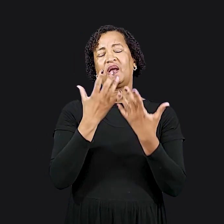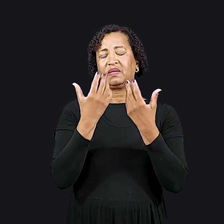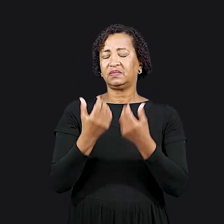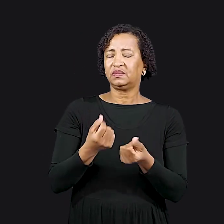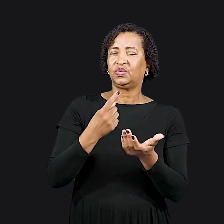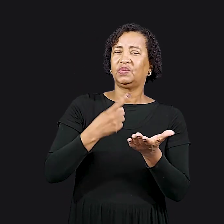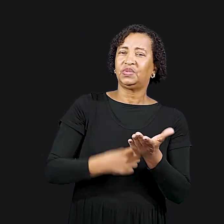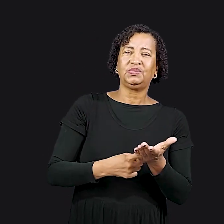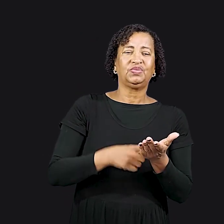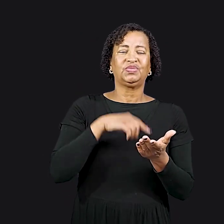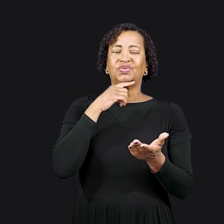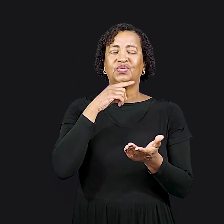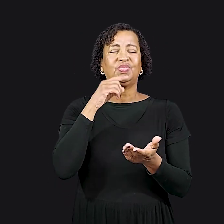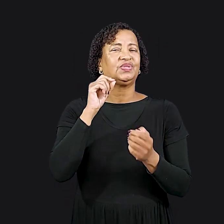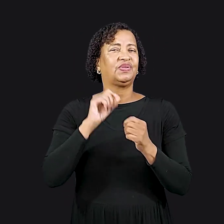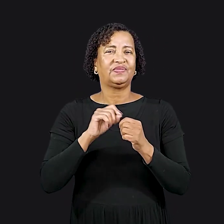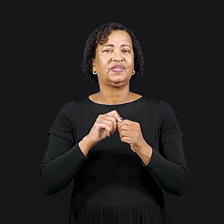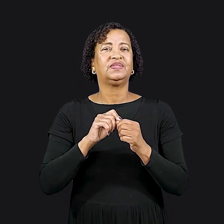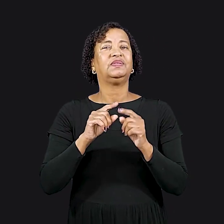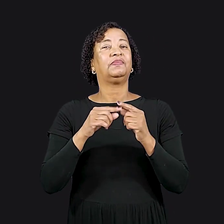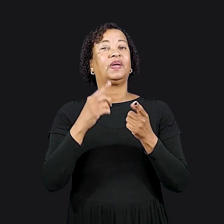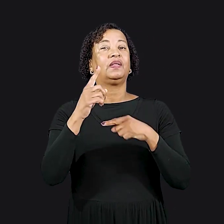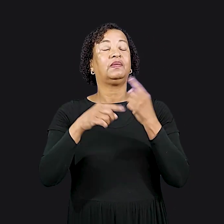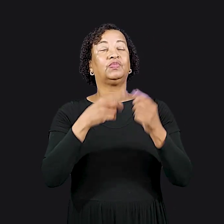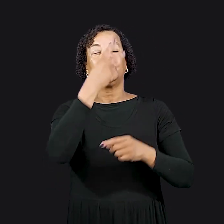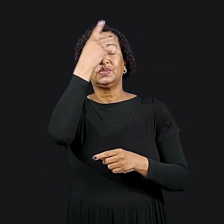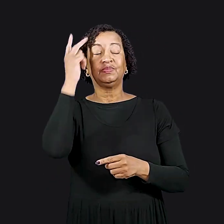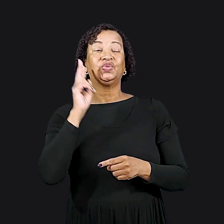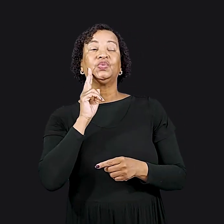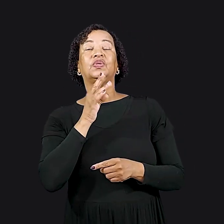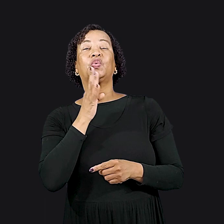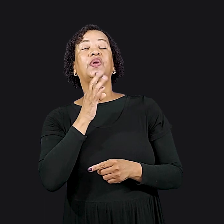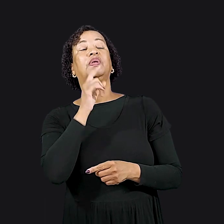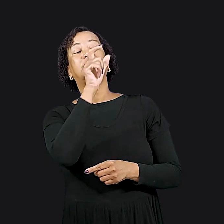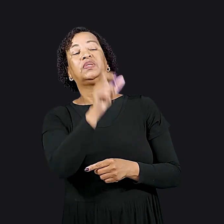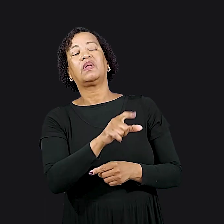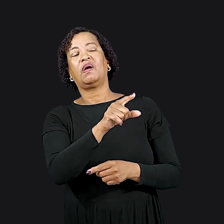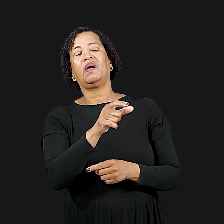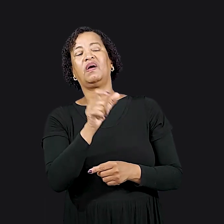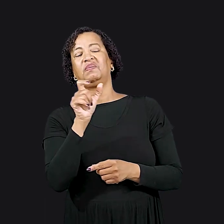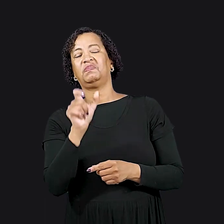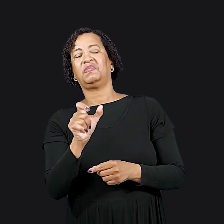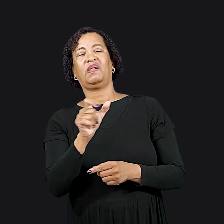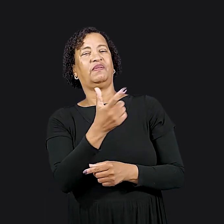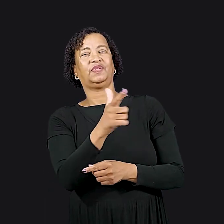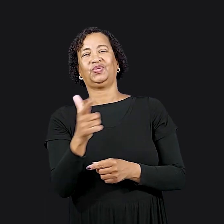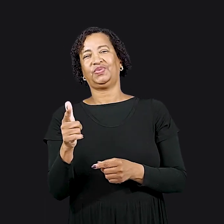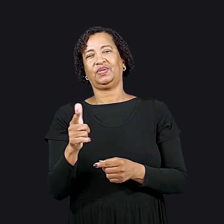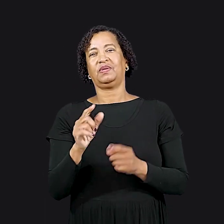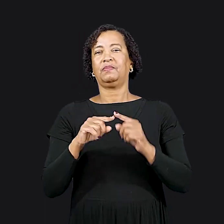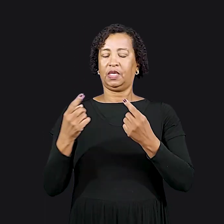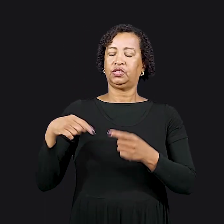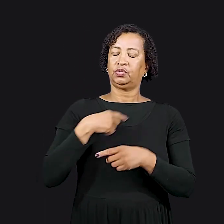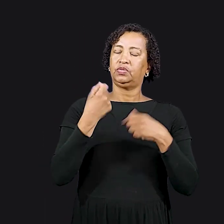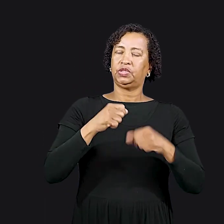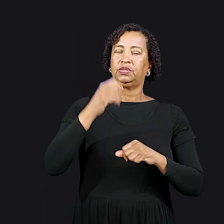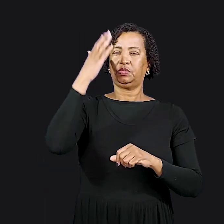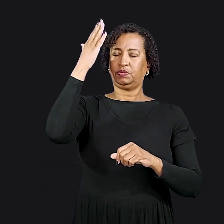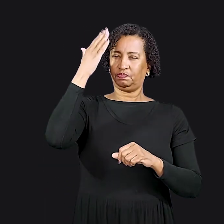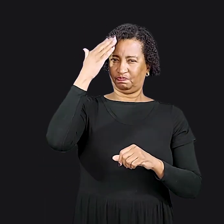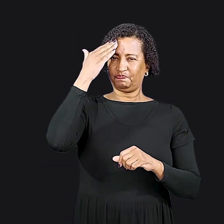e acabam se tornando conhecidas por não terem palavra. Mas nós devemos ser pessoas da